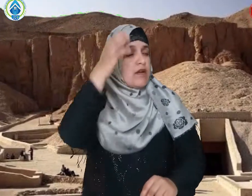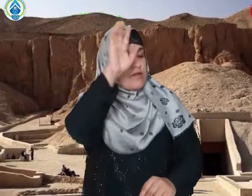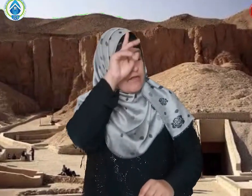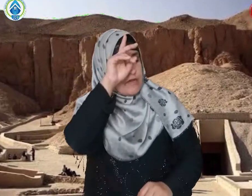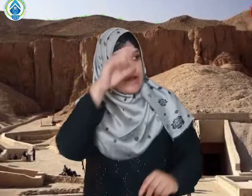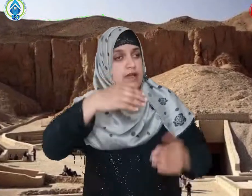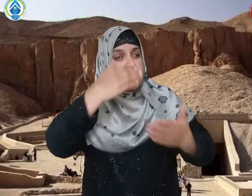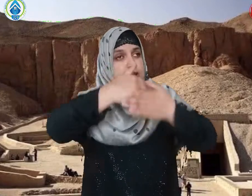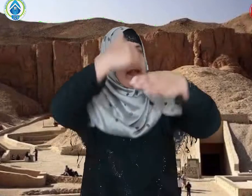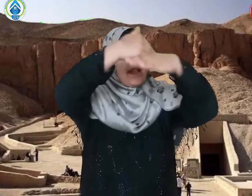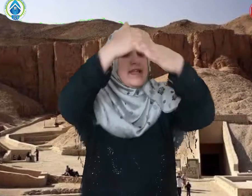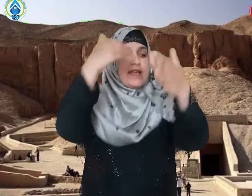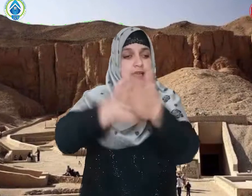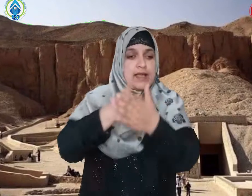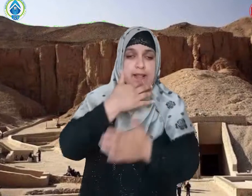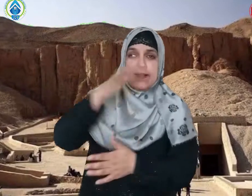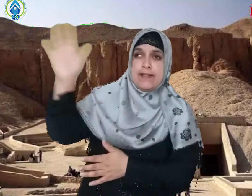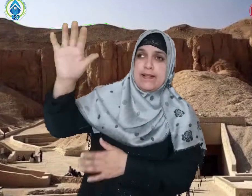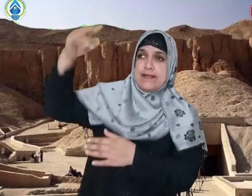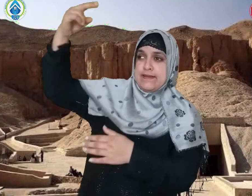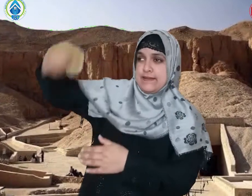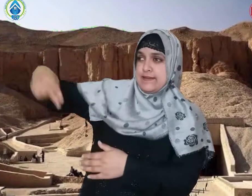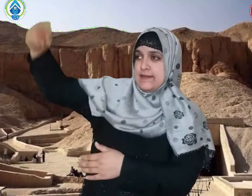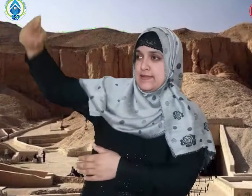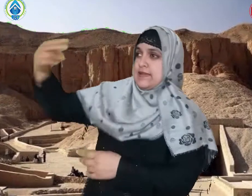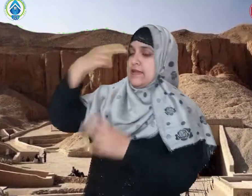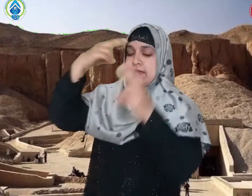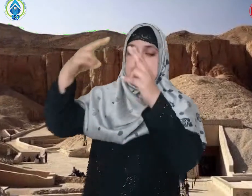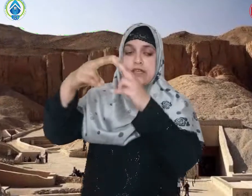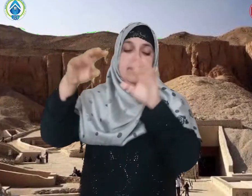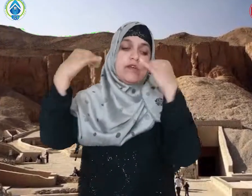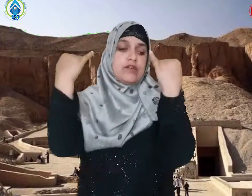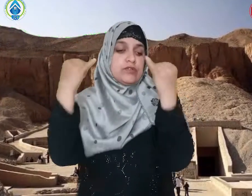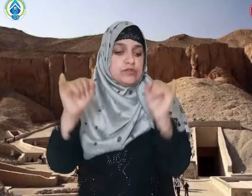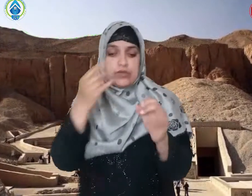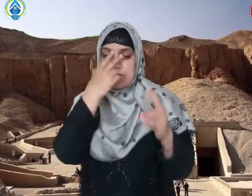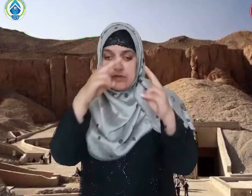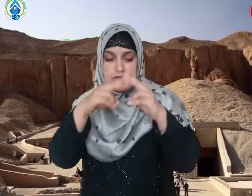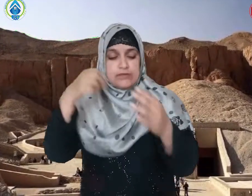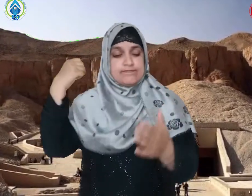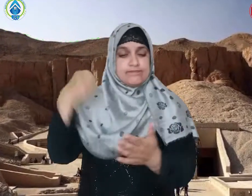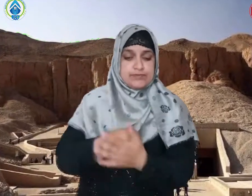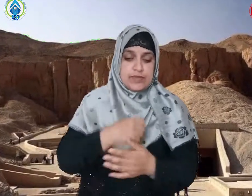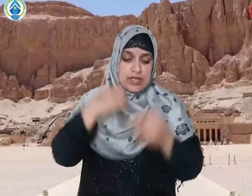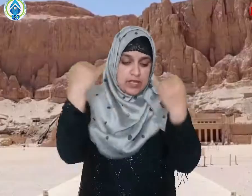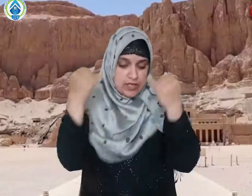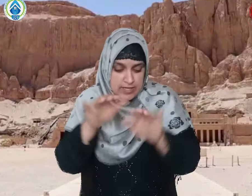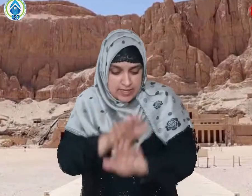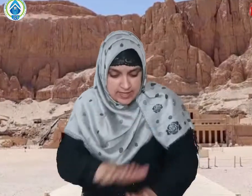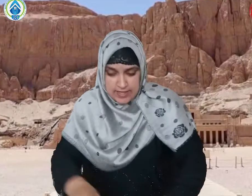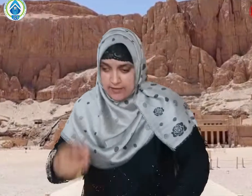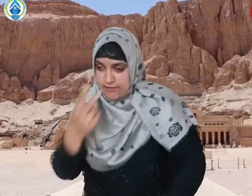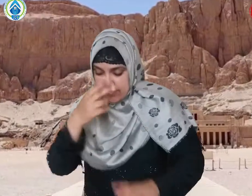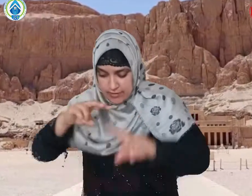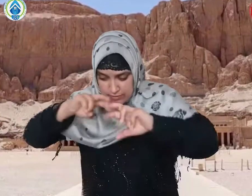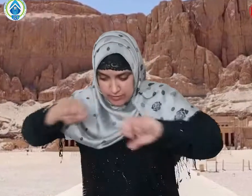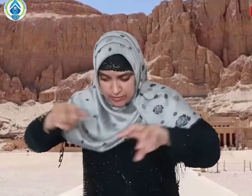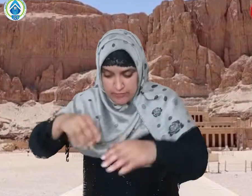کر کے چھوڑ دیا گیا تھا۔ دوبارہ اس مقبرے کو 1980 میں دریافت کیا گیا تھا، اور 1990 میں اس مقبرے کے